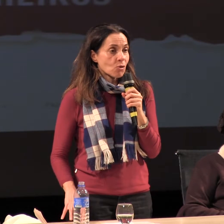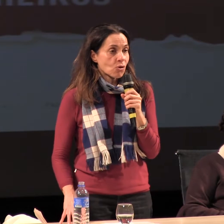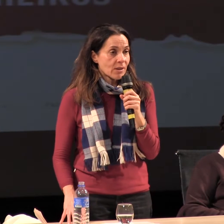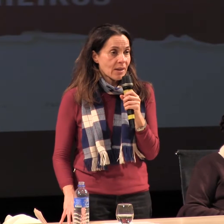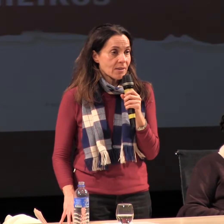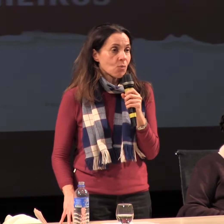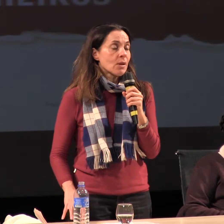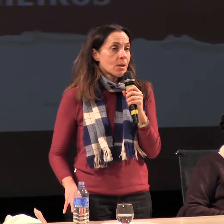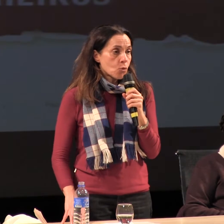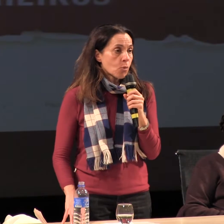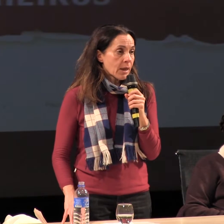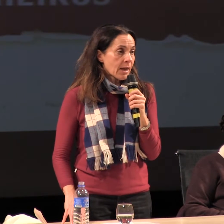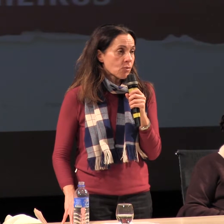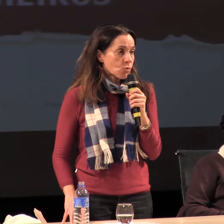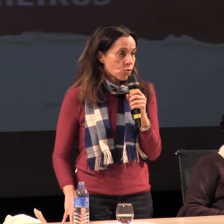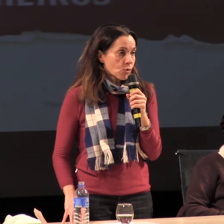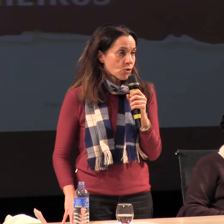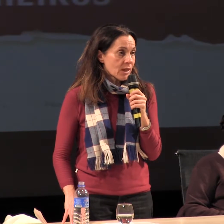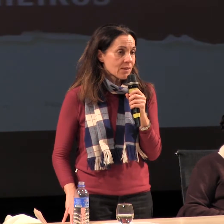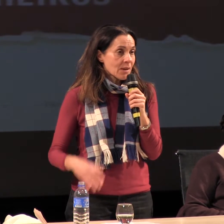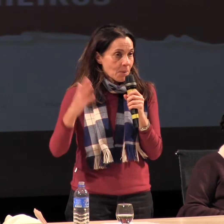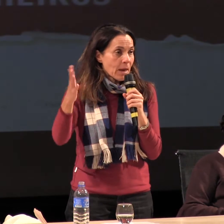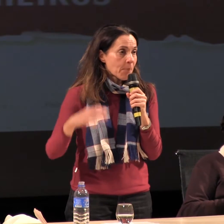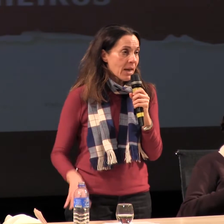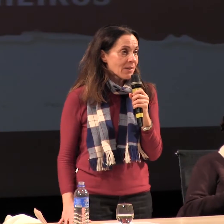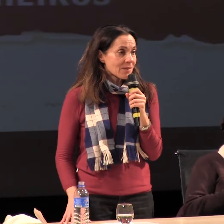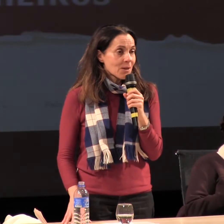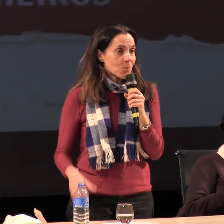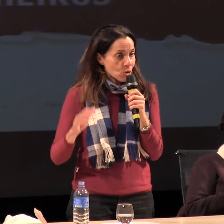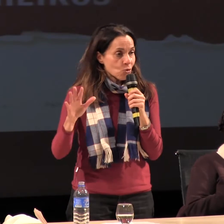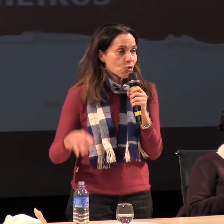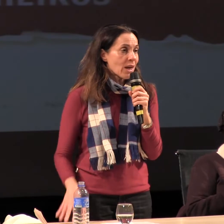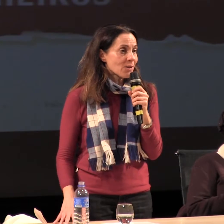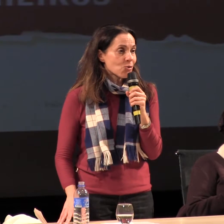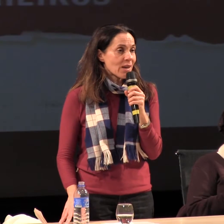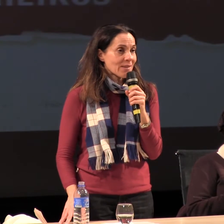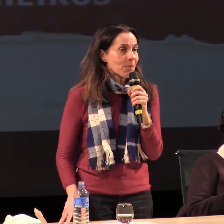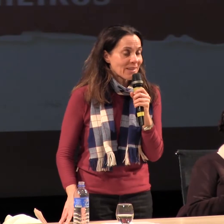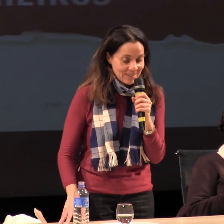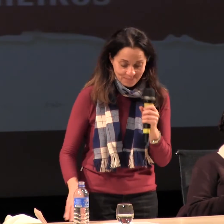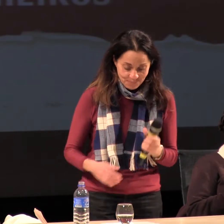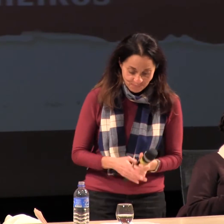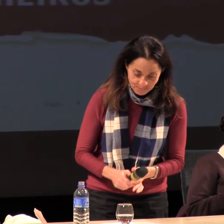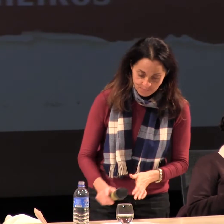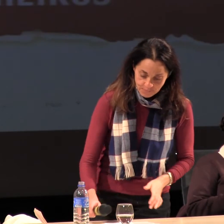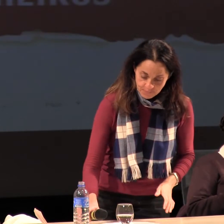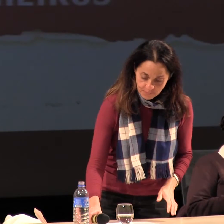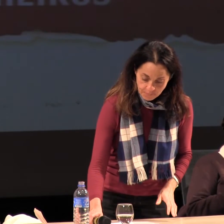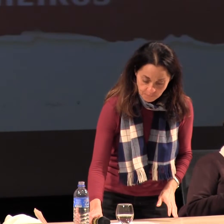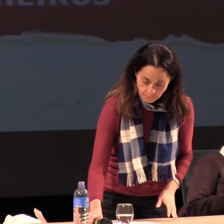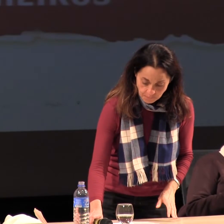da nossa sociedade então muito obrigado a todos vocês parabéns muitos êxitos nessa empreitada